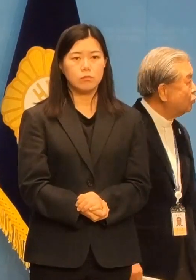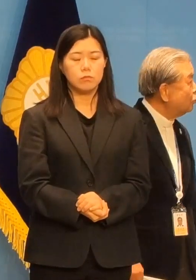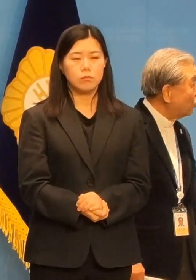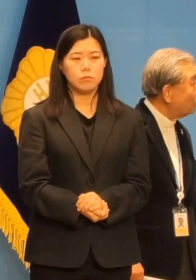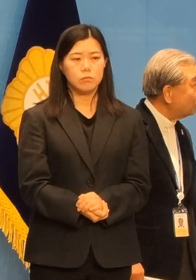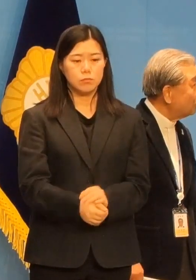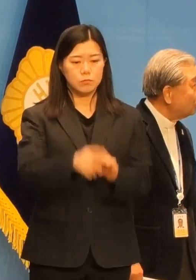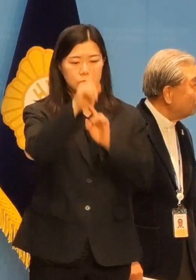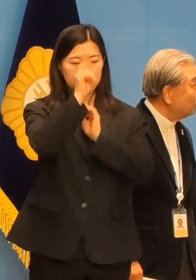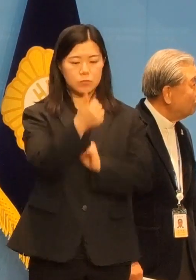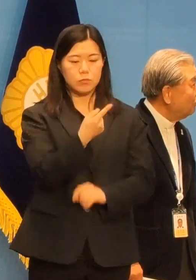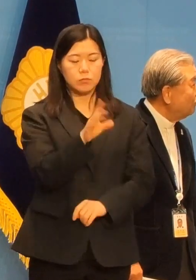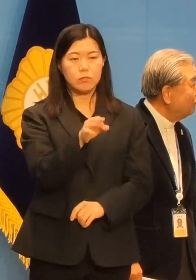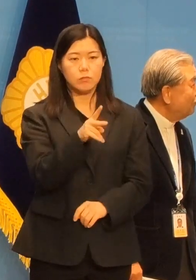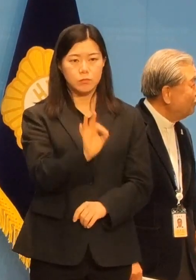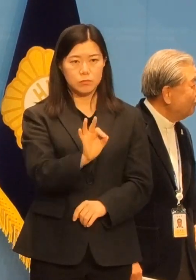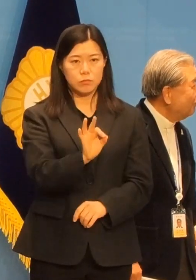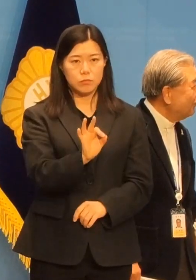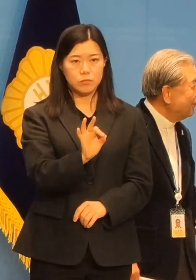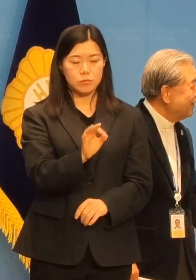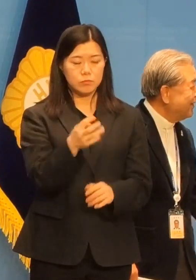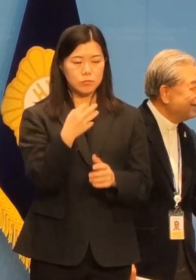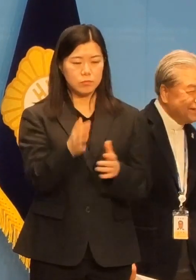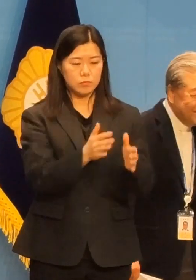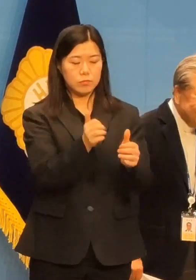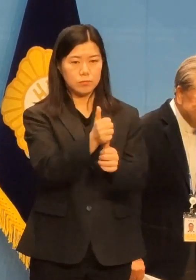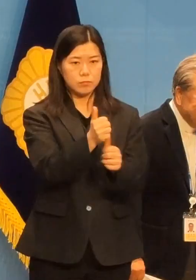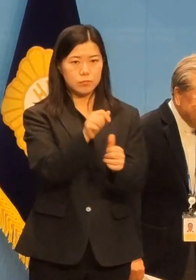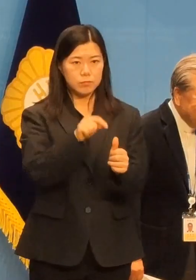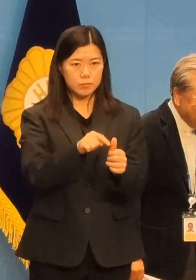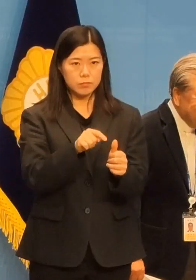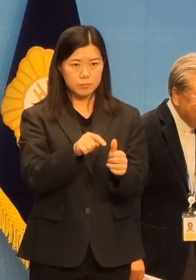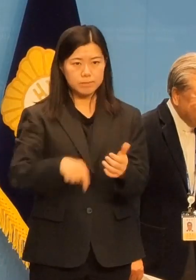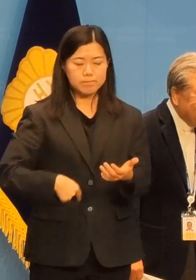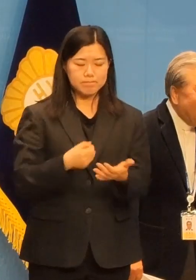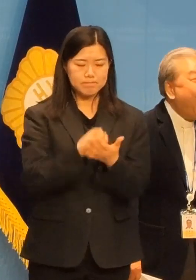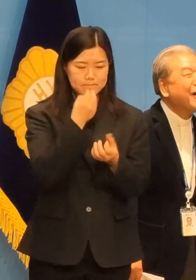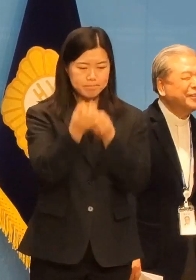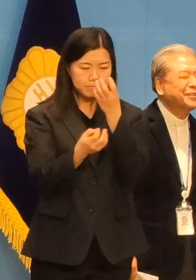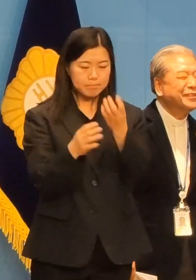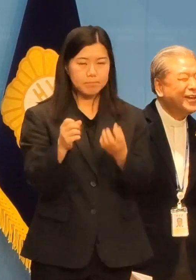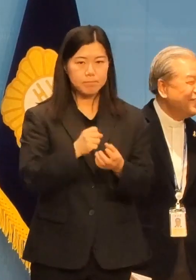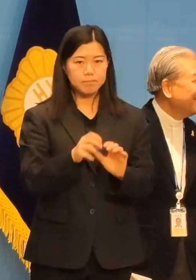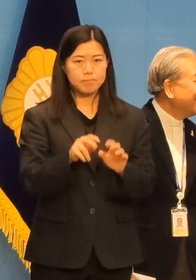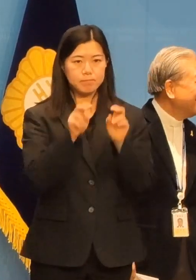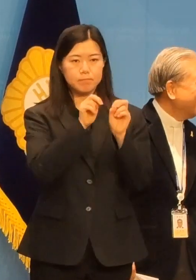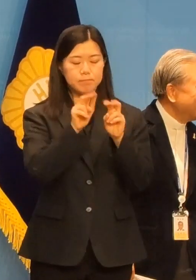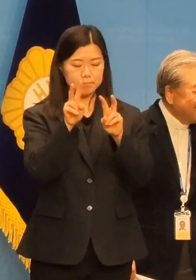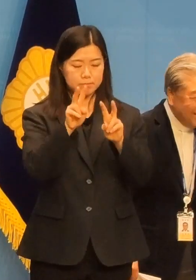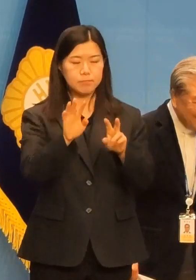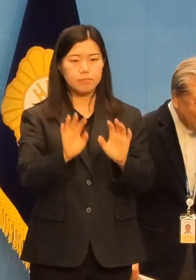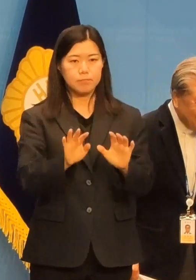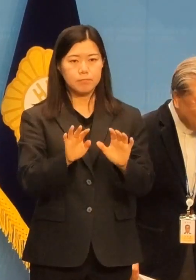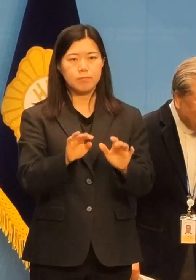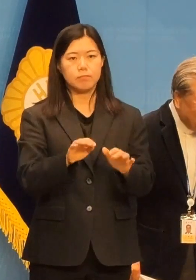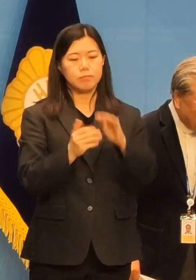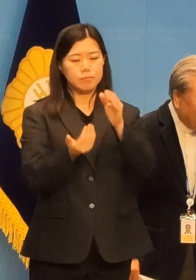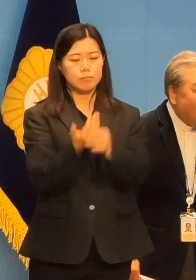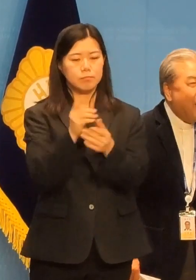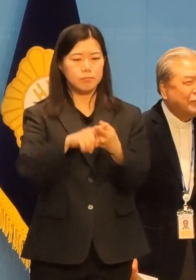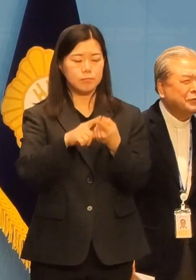이화영 전 부지사의 용기 있는 고백으로 쌍방울 대북송금 사건의 연호술 파티 진술 세미나 의혹이 세상에 알려지게